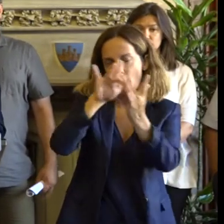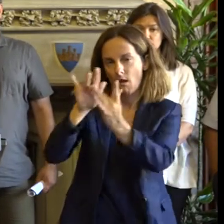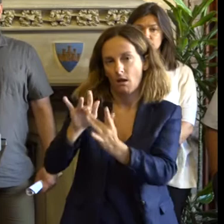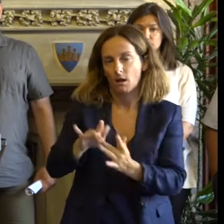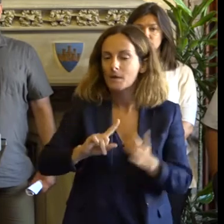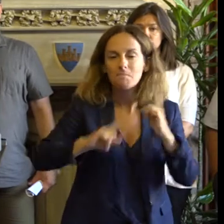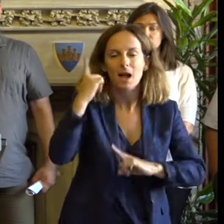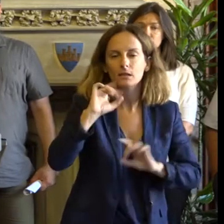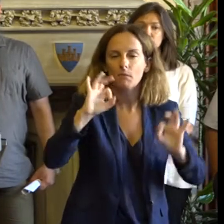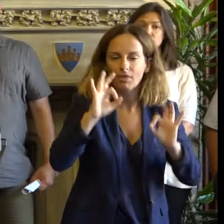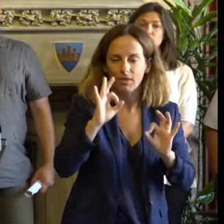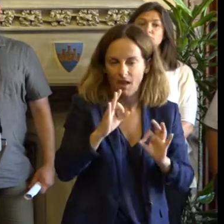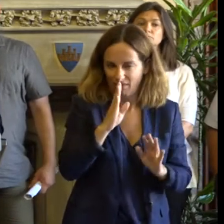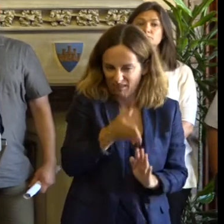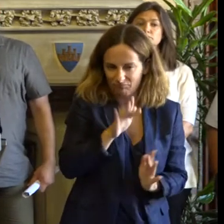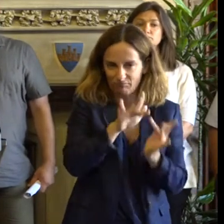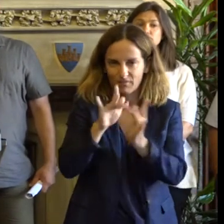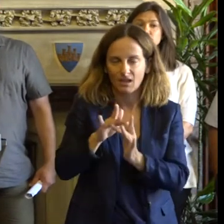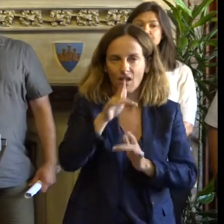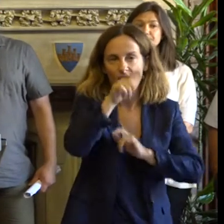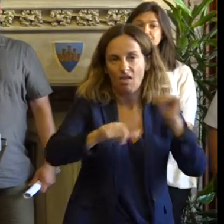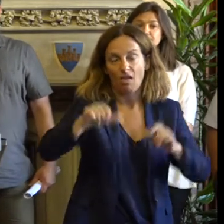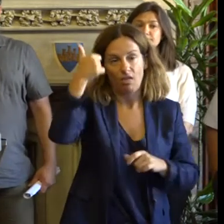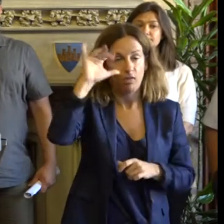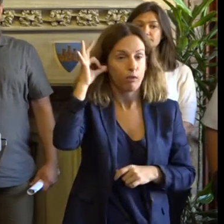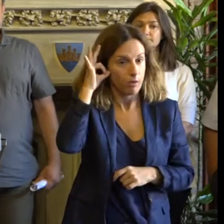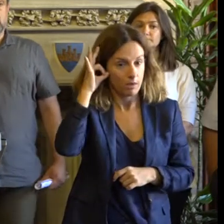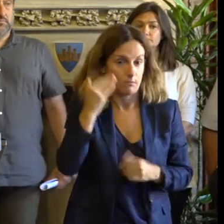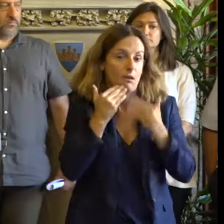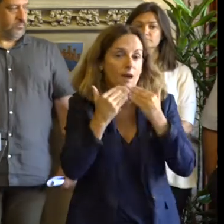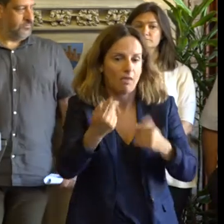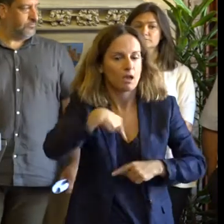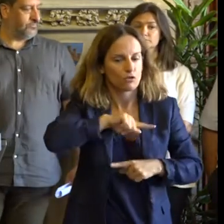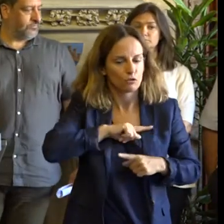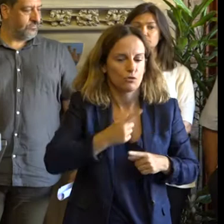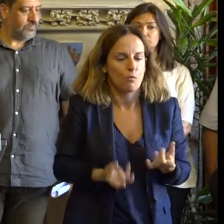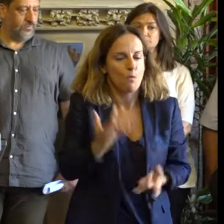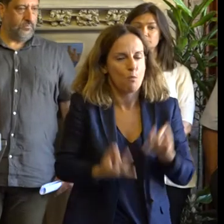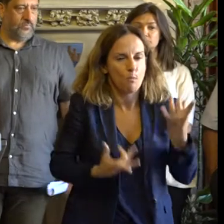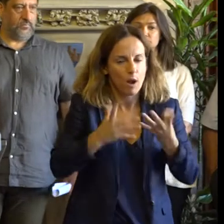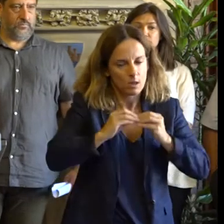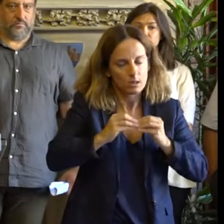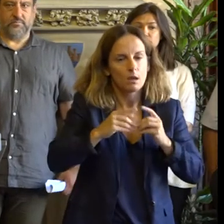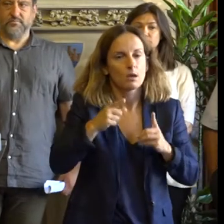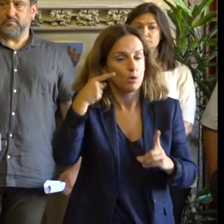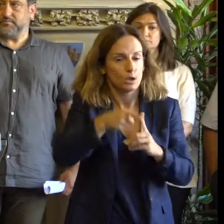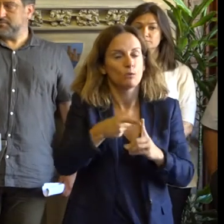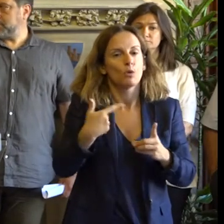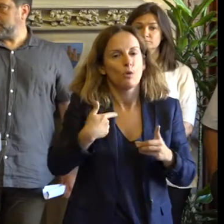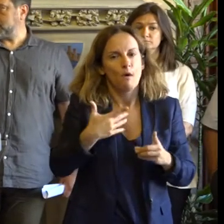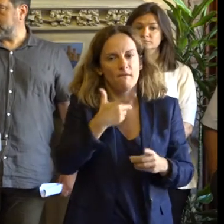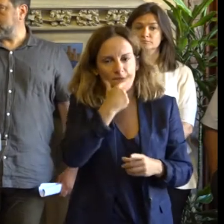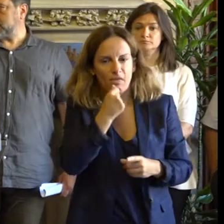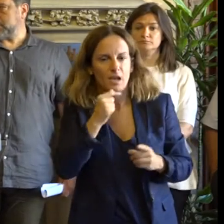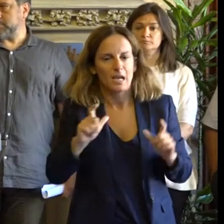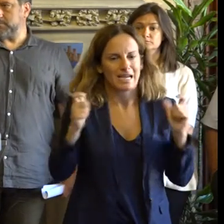i ciutadanes, no? Mitjançant establiment de mecanismes que permetin això, no? Posar temes damunt la taula, posar propostes